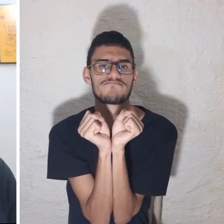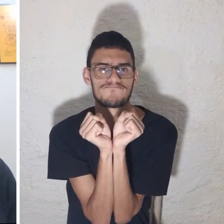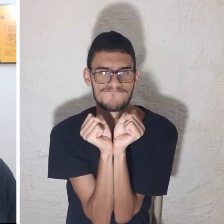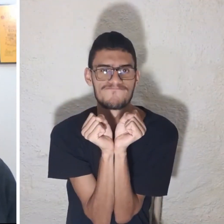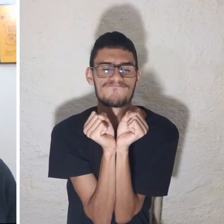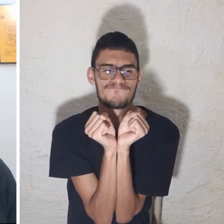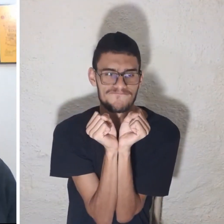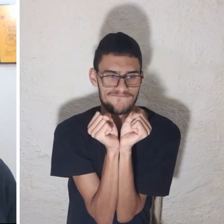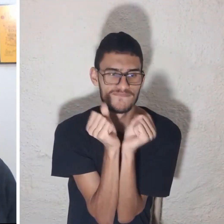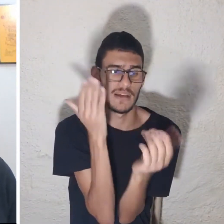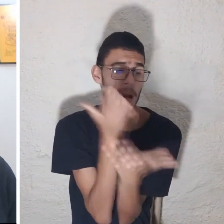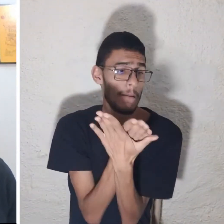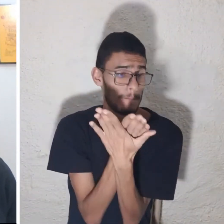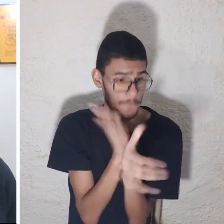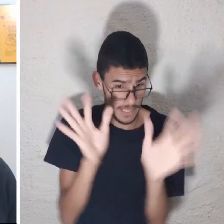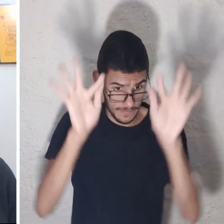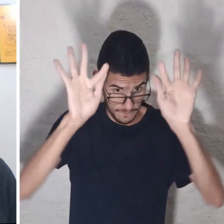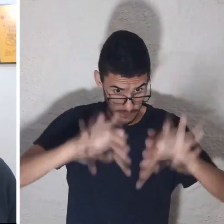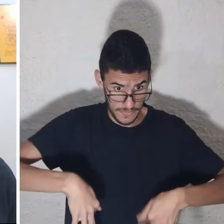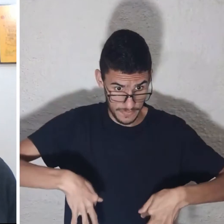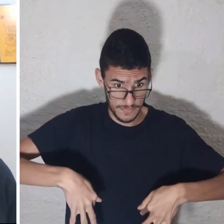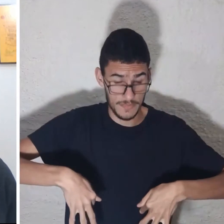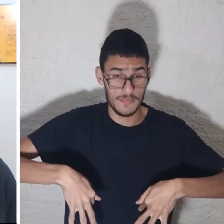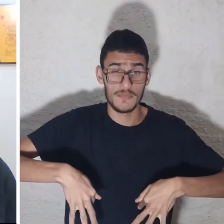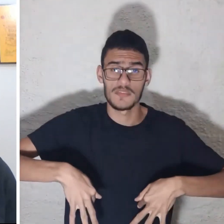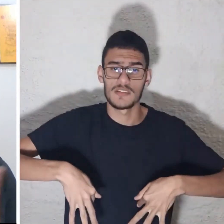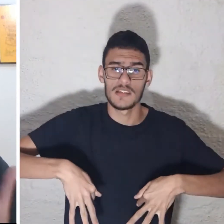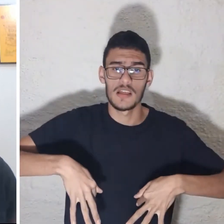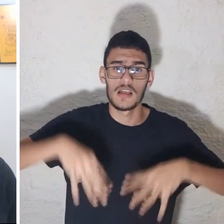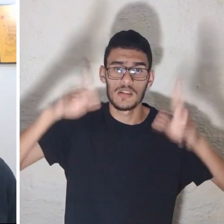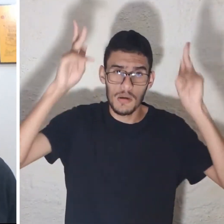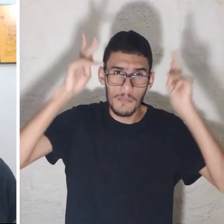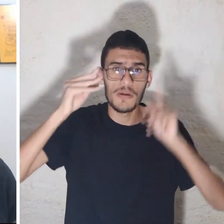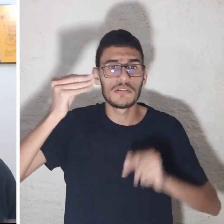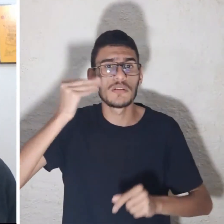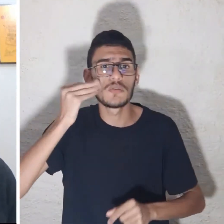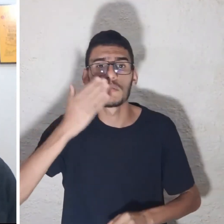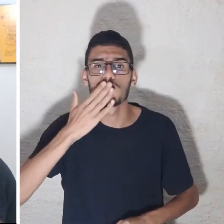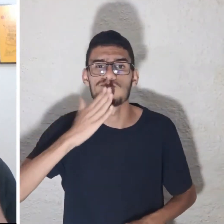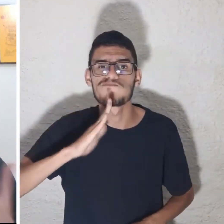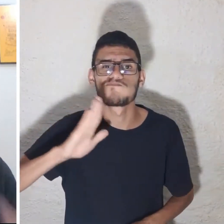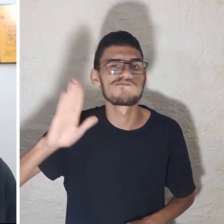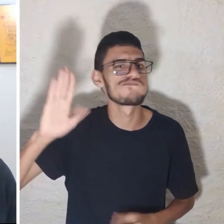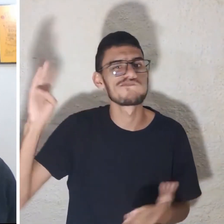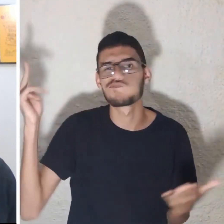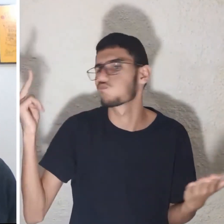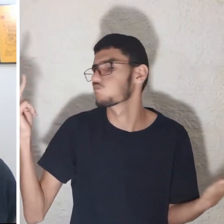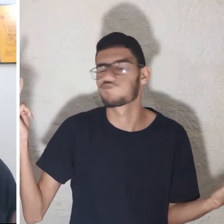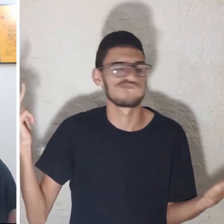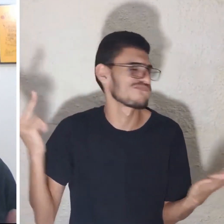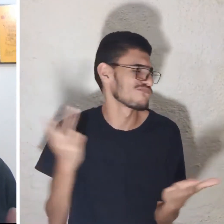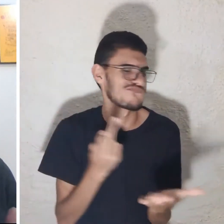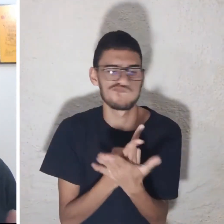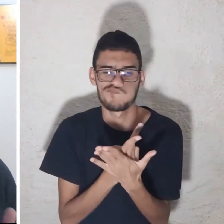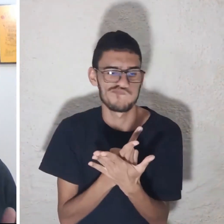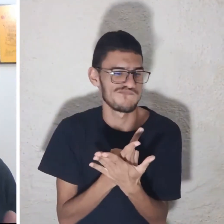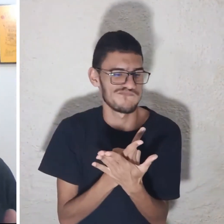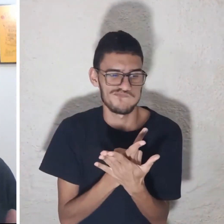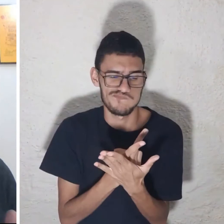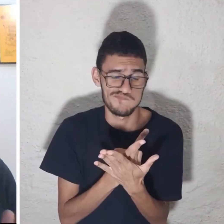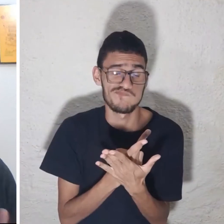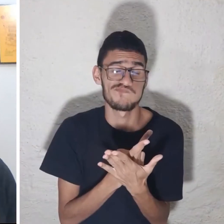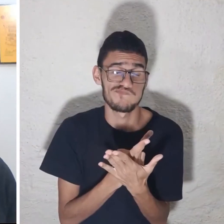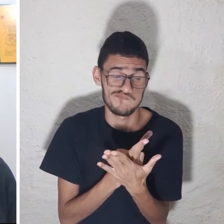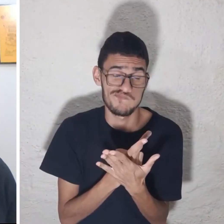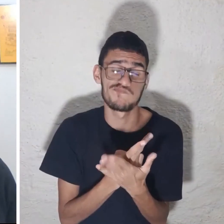né, ele acabasse. Dom Pedro até fez essa promessa, mas na verdade ela nunca foi cumprida dentro do governo